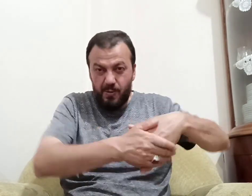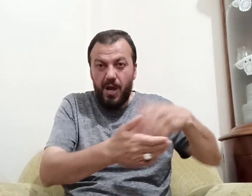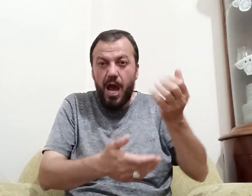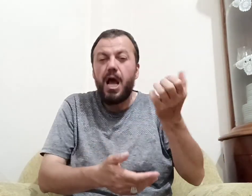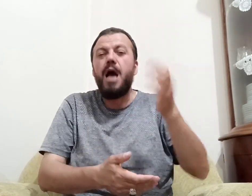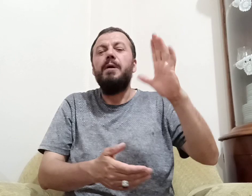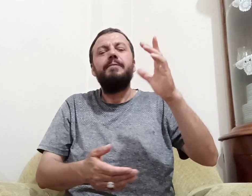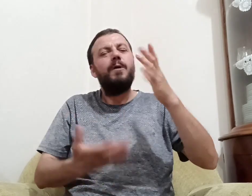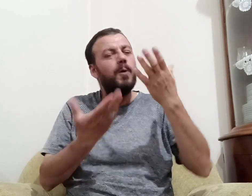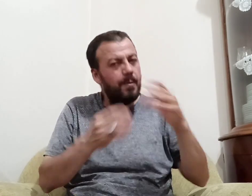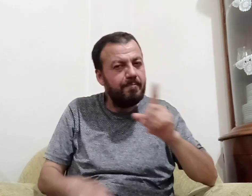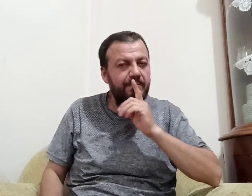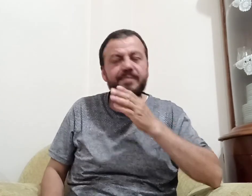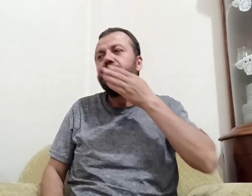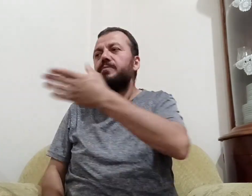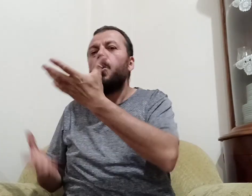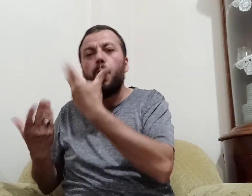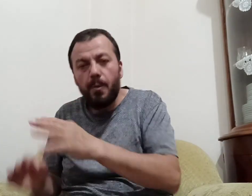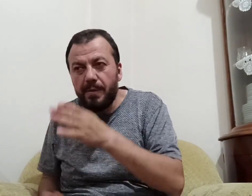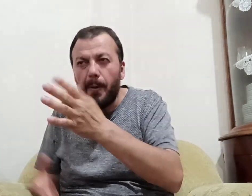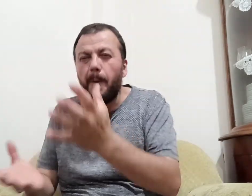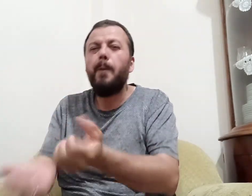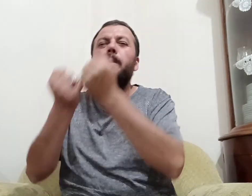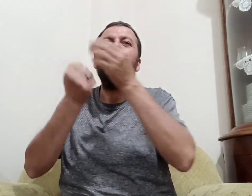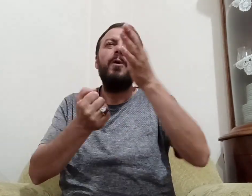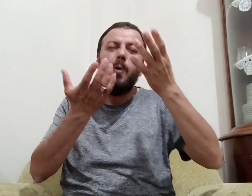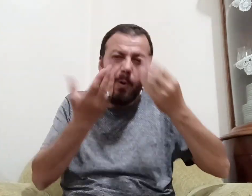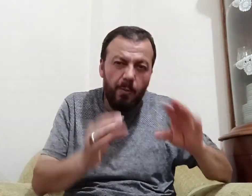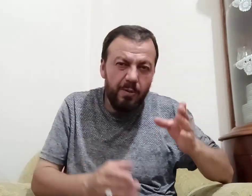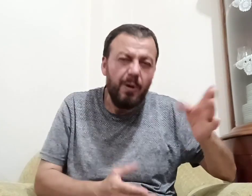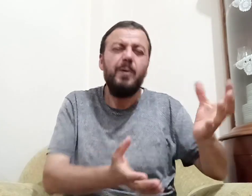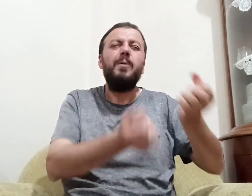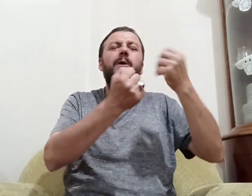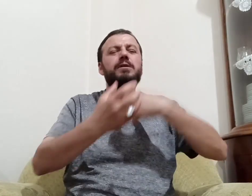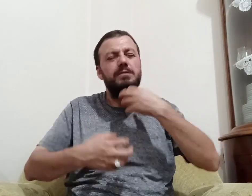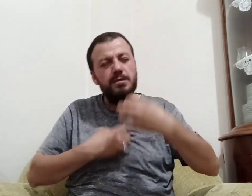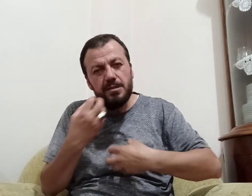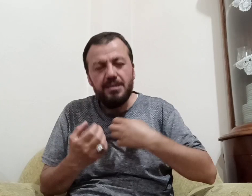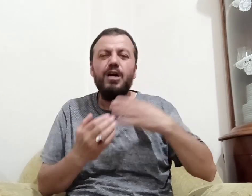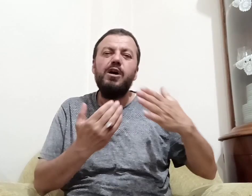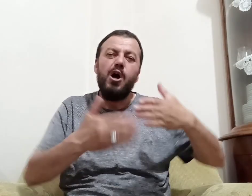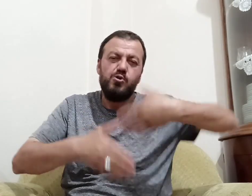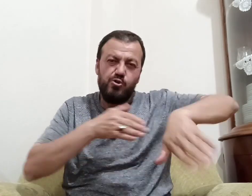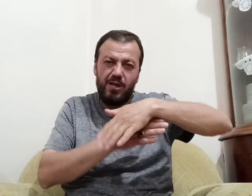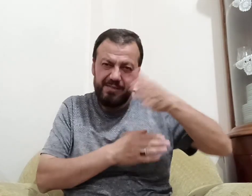Tabii işi olmadığı için parası da yok, annesi babası da artık yok.